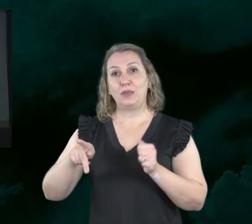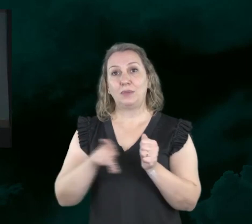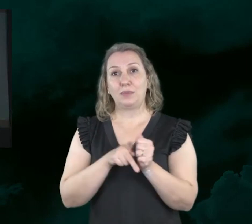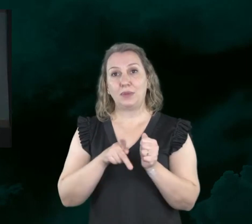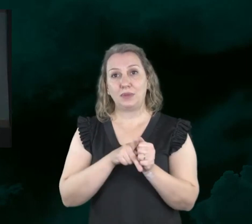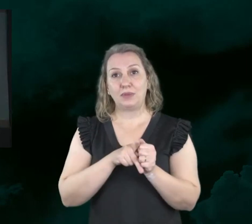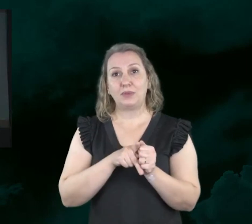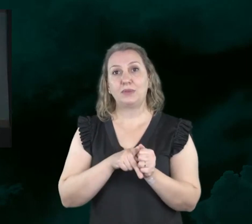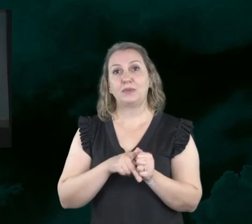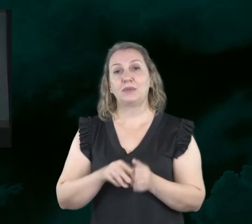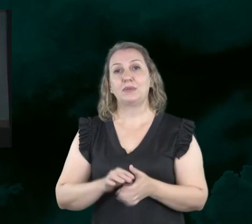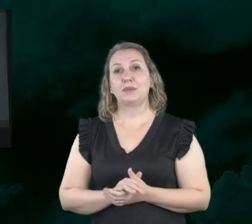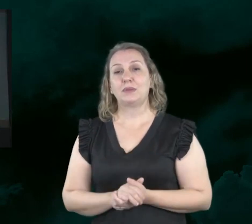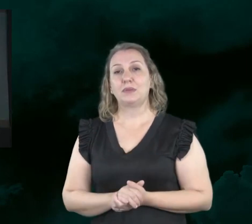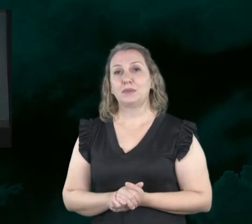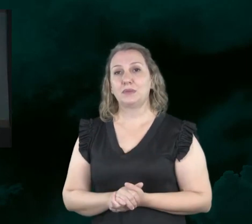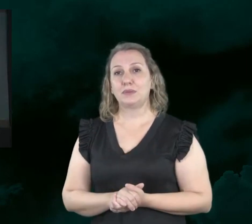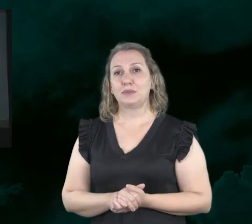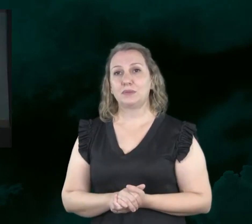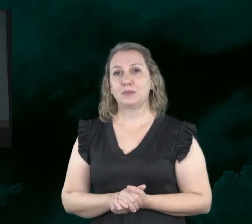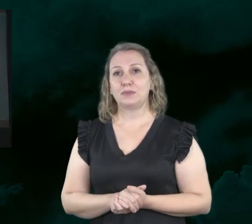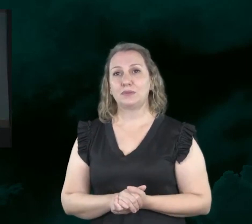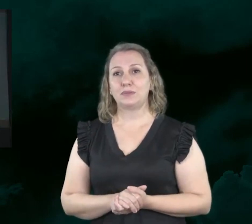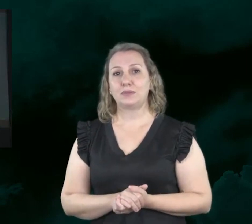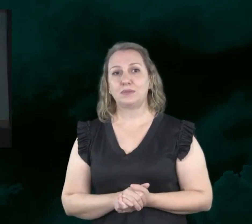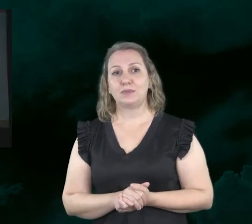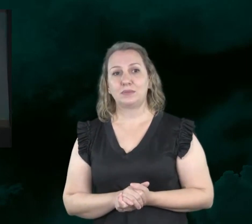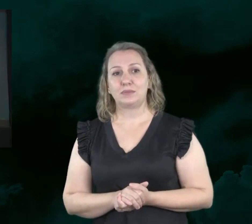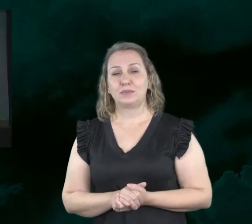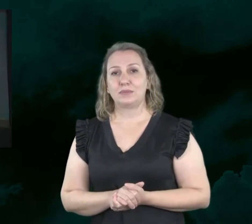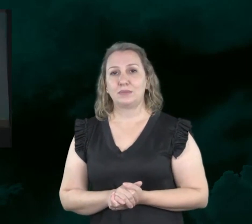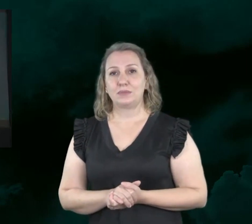Pedro? Ó Senhor Jesus.